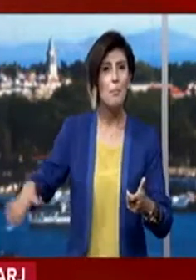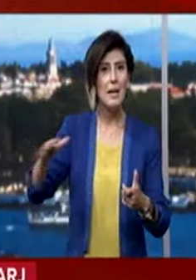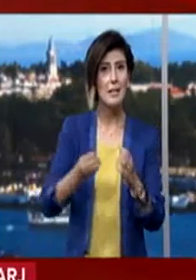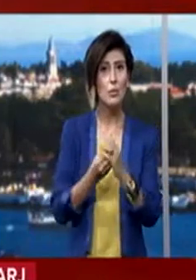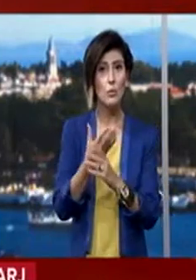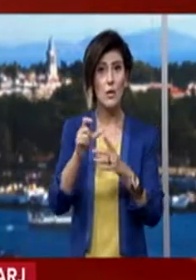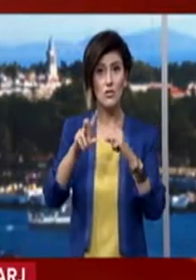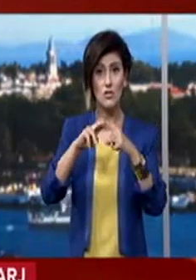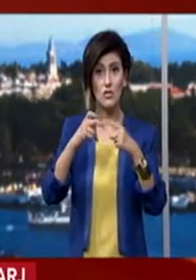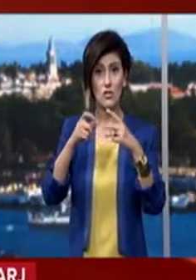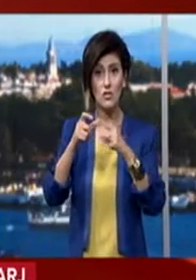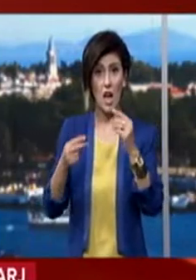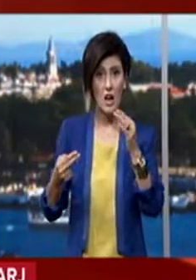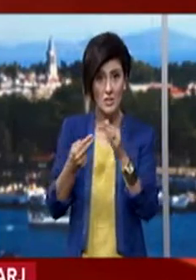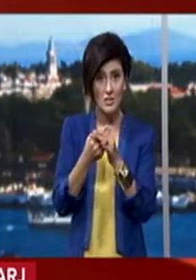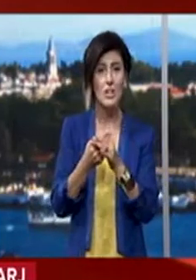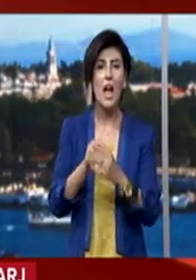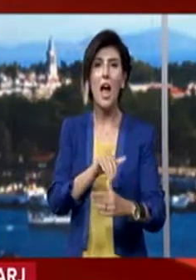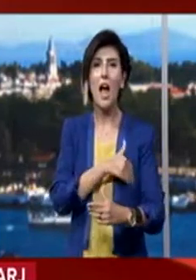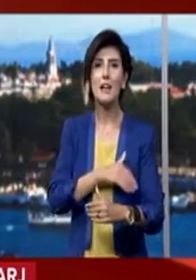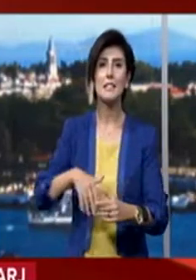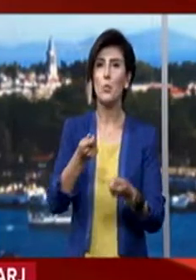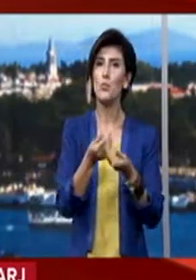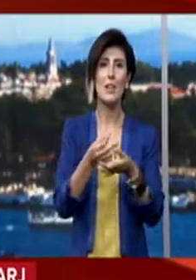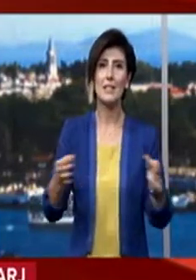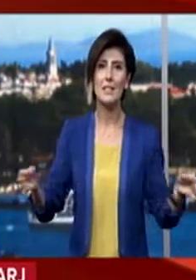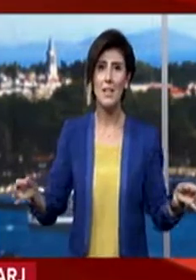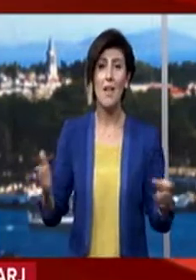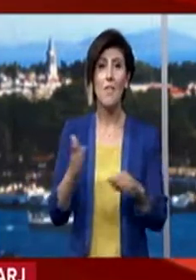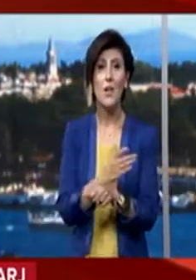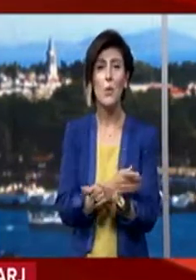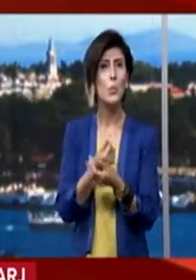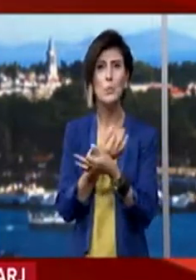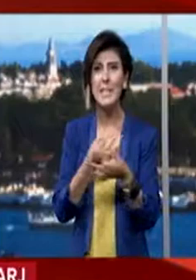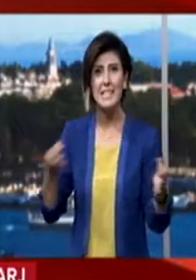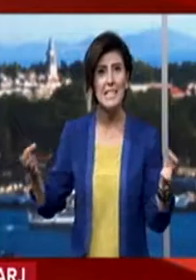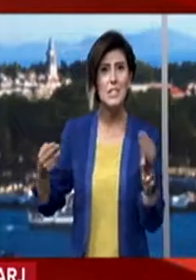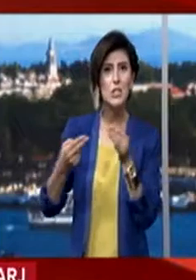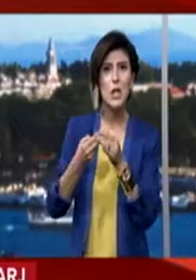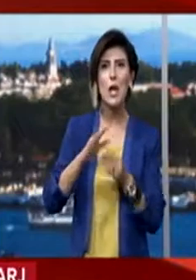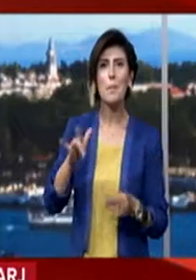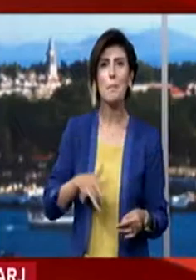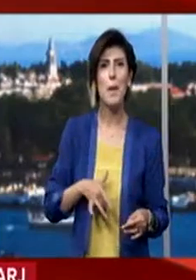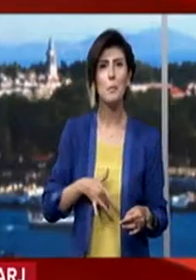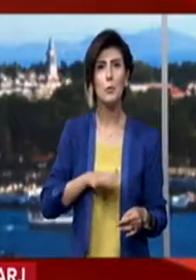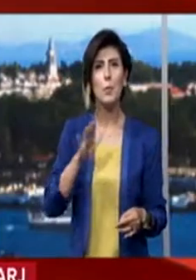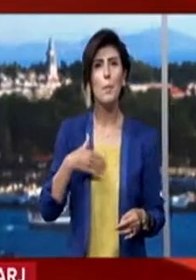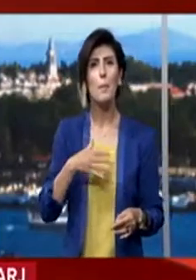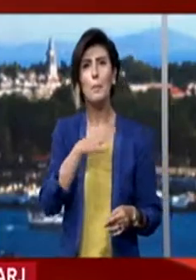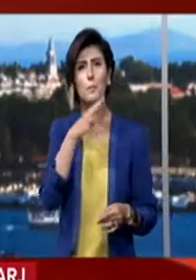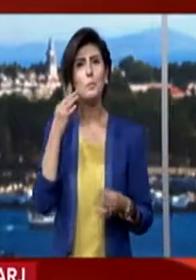istasyonu Aksaraylılara ücretsiz hizmet veriyor. Vatandaşlar ücretsiz şarjdan memnunlar. Memleketimiz için çok iyi bir